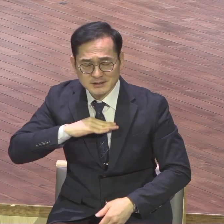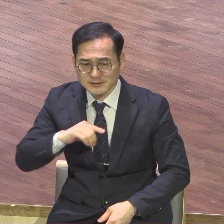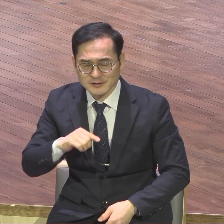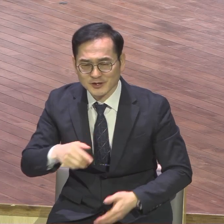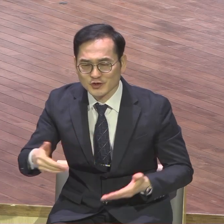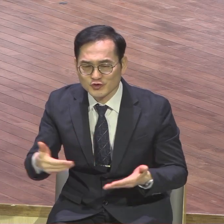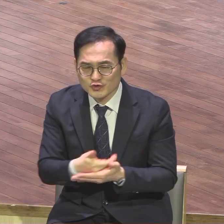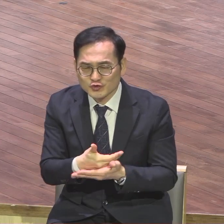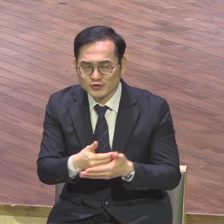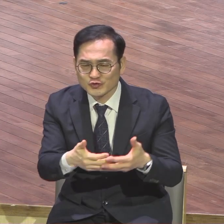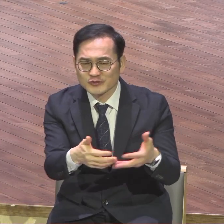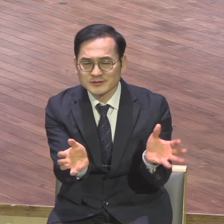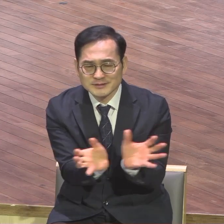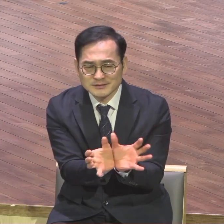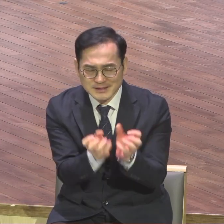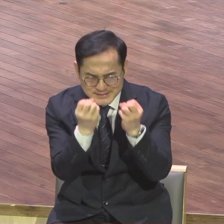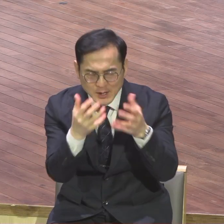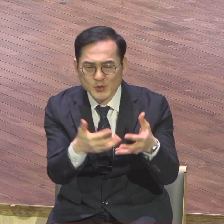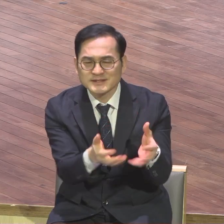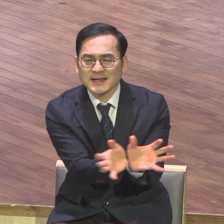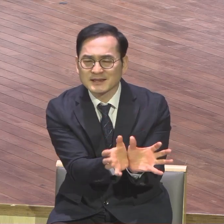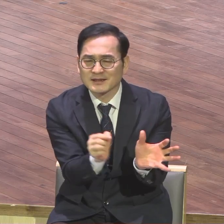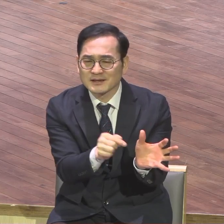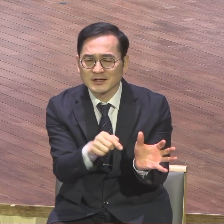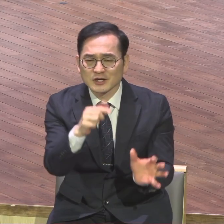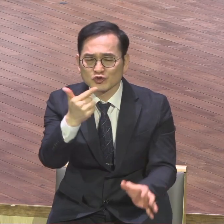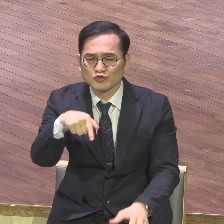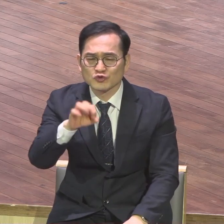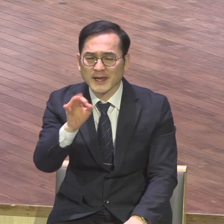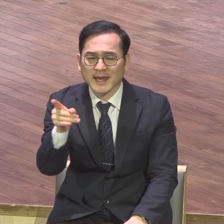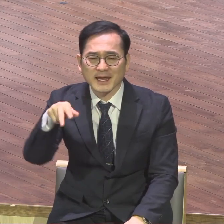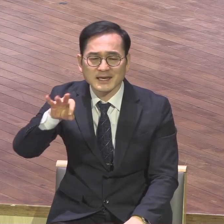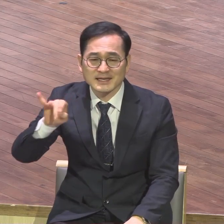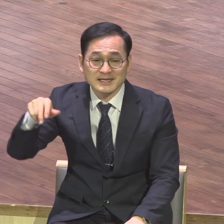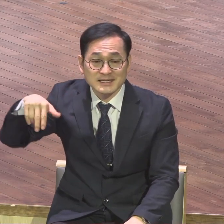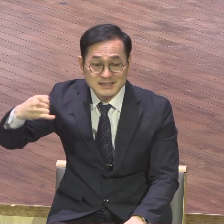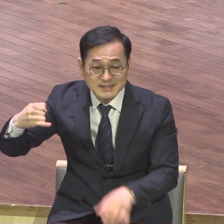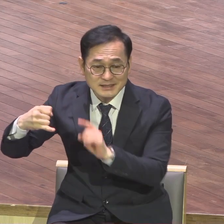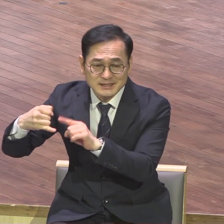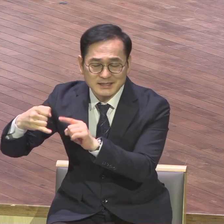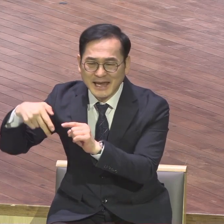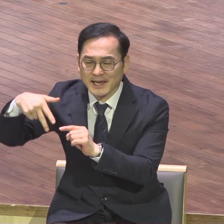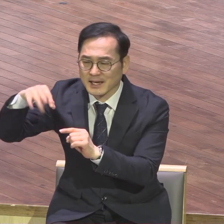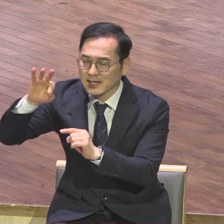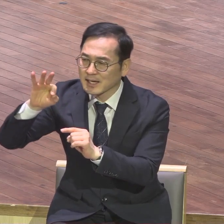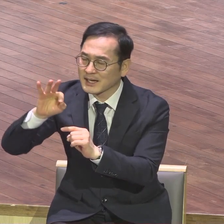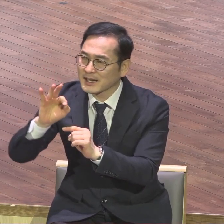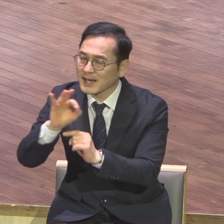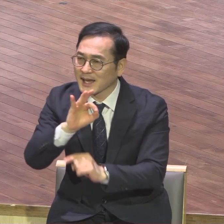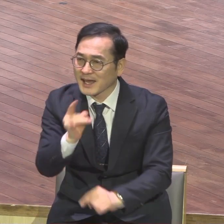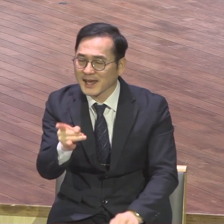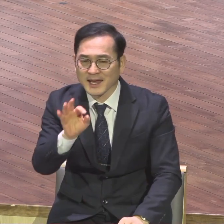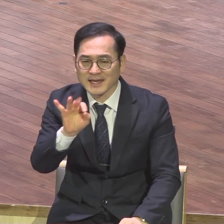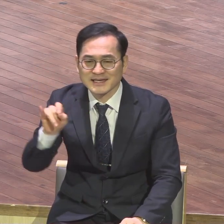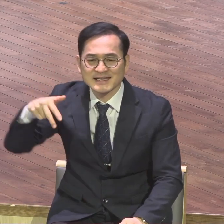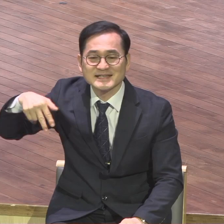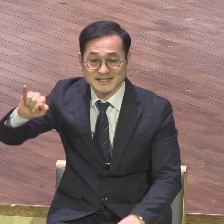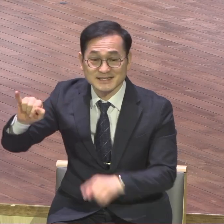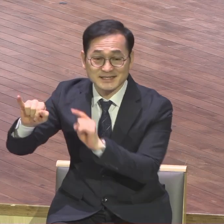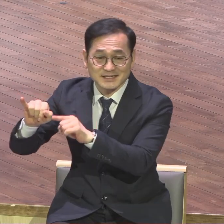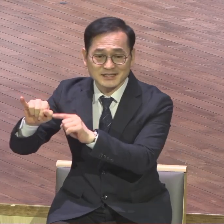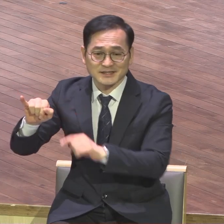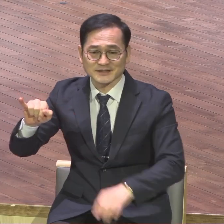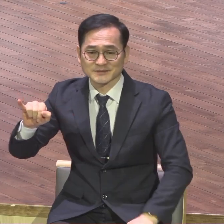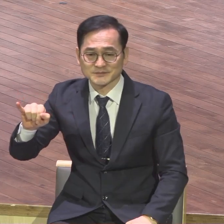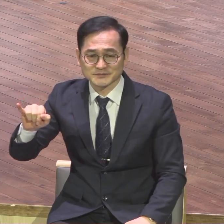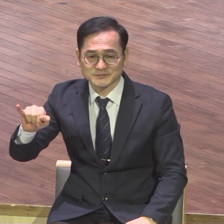사상에 들어가도록 그렇게 말합니다. 그 끝이 뭐냐? 뉴 에이지 끝이 뭐냐? 너도